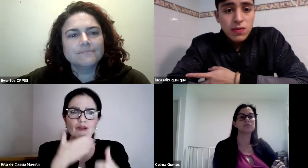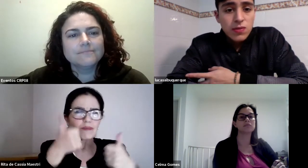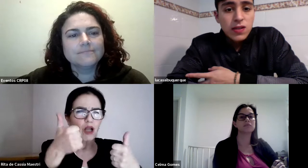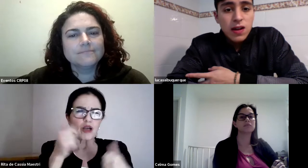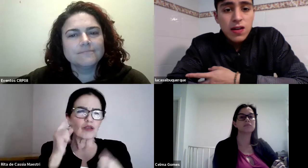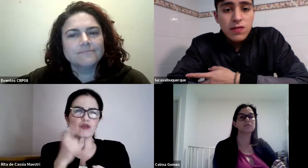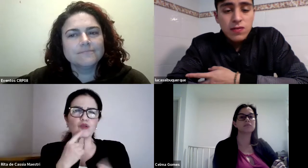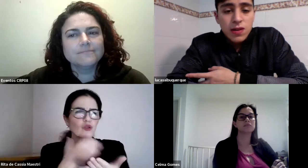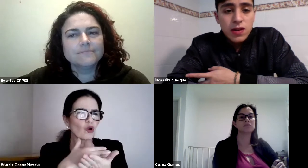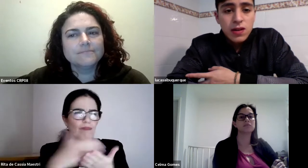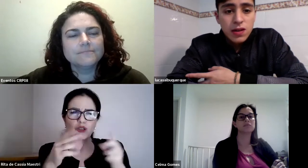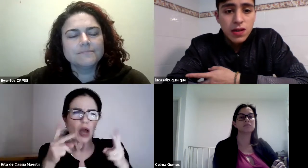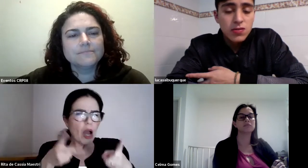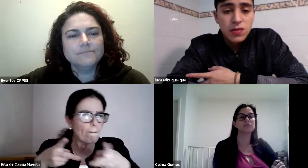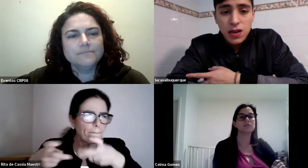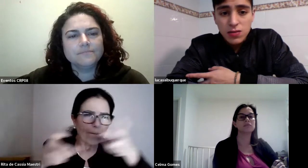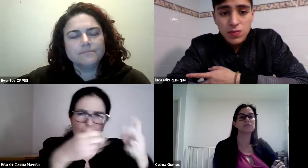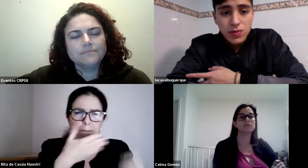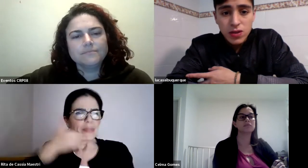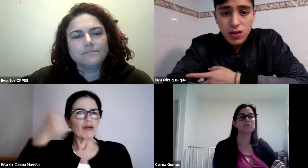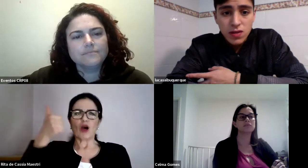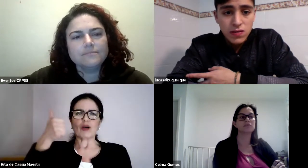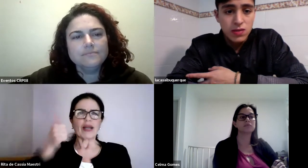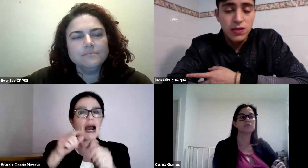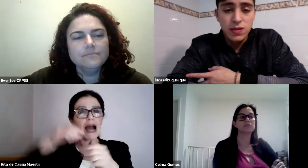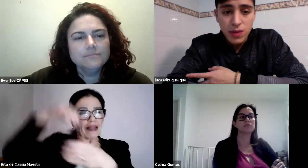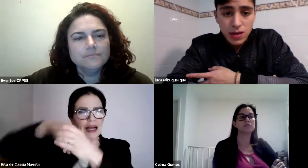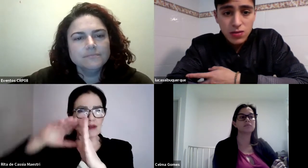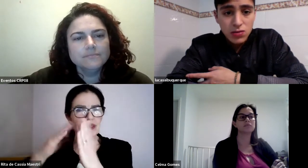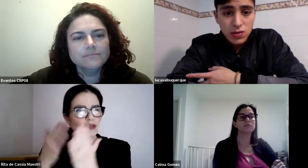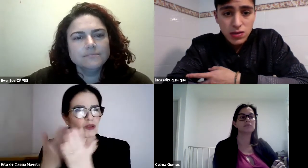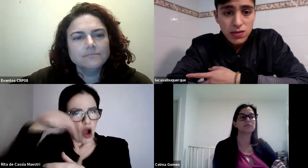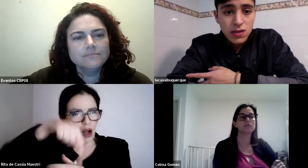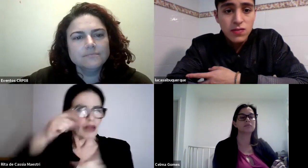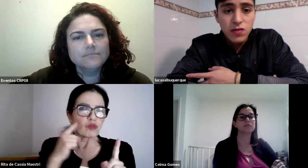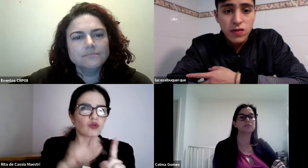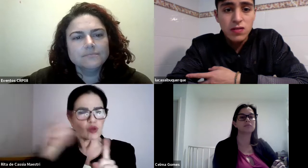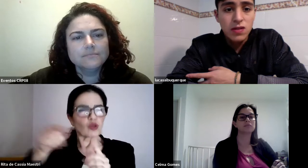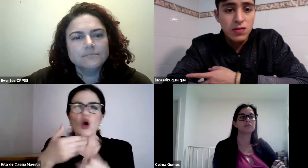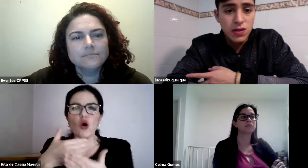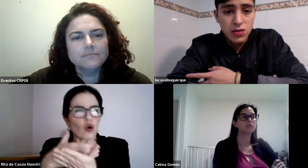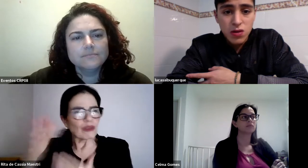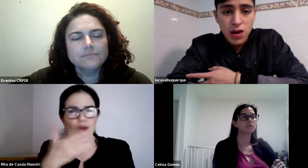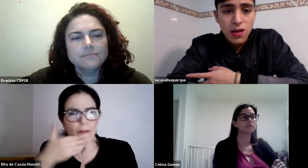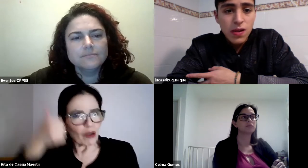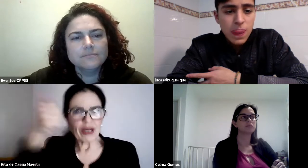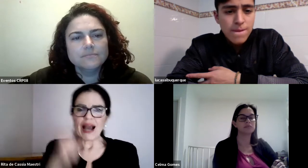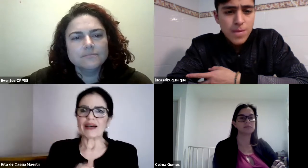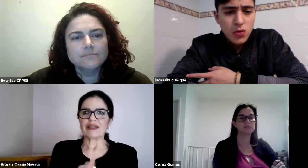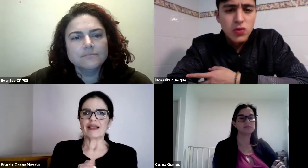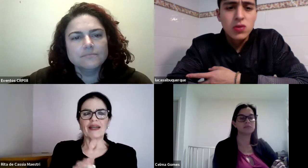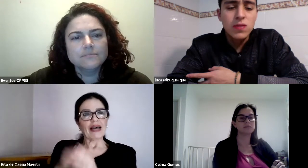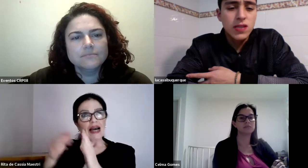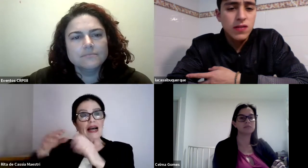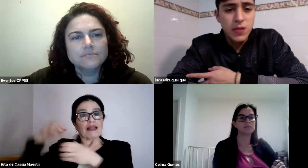E me mostravam resultados positivos. Eu percebia que os surdos iam se desenvolvendo dentro da escola,